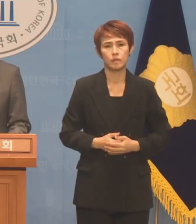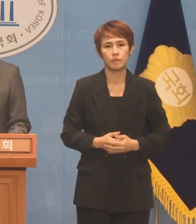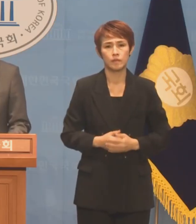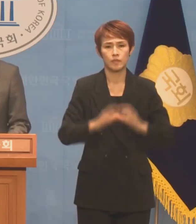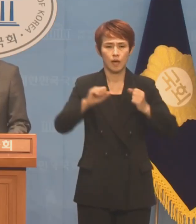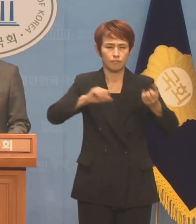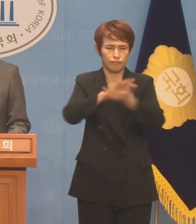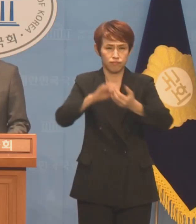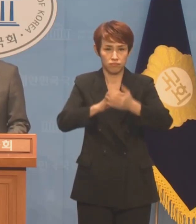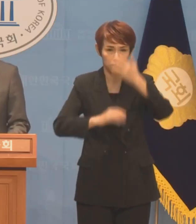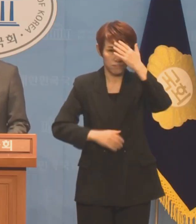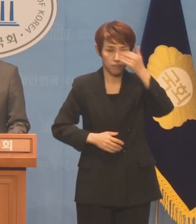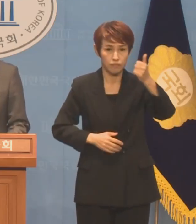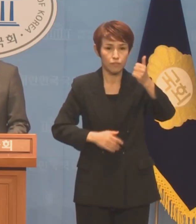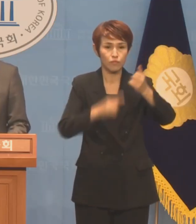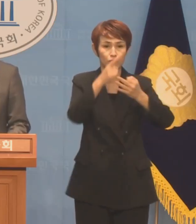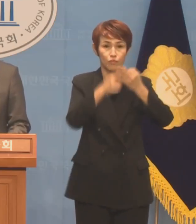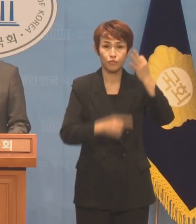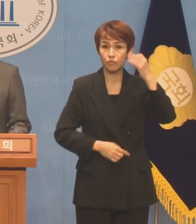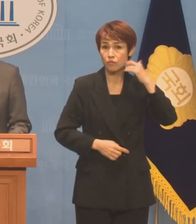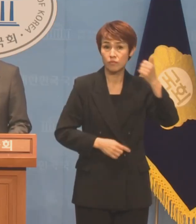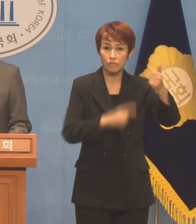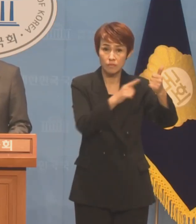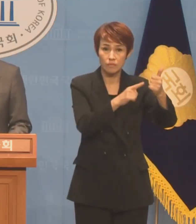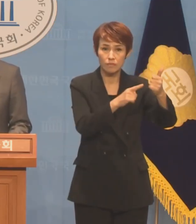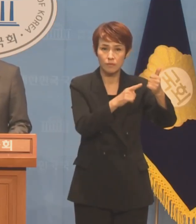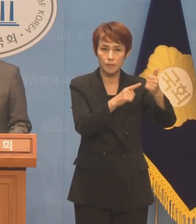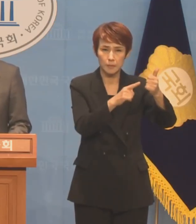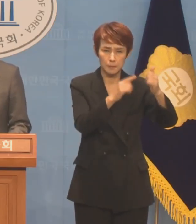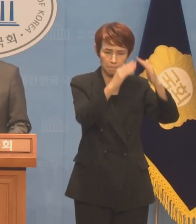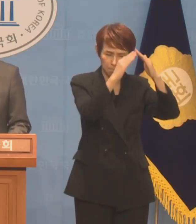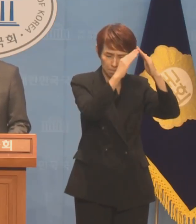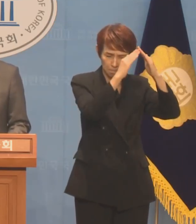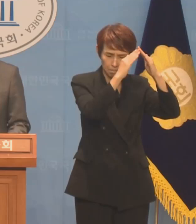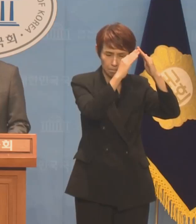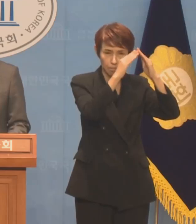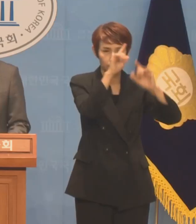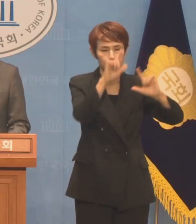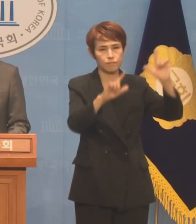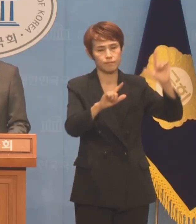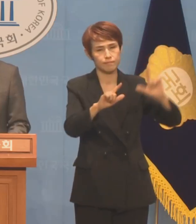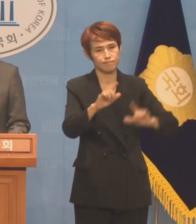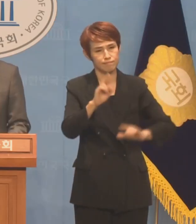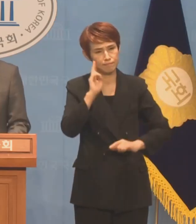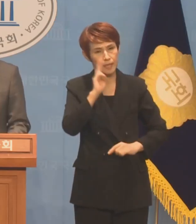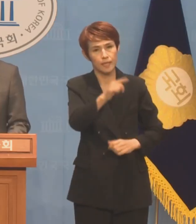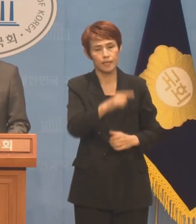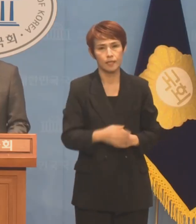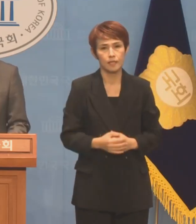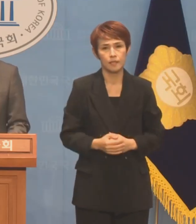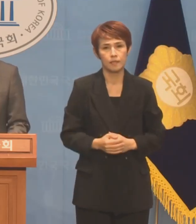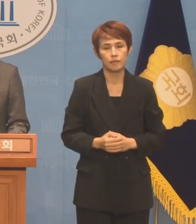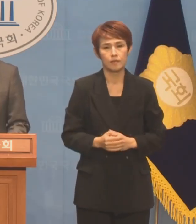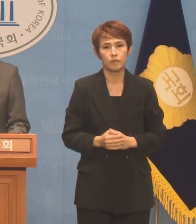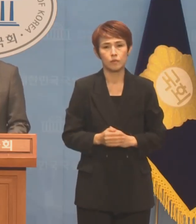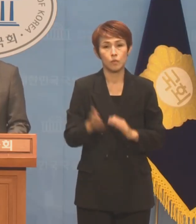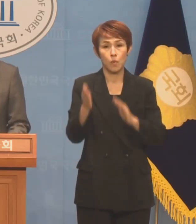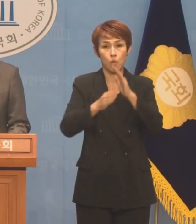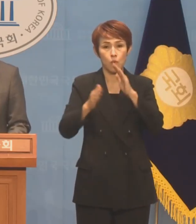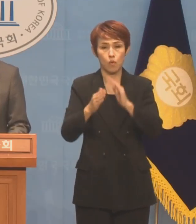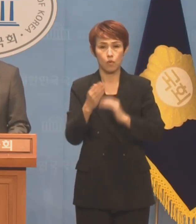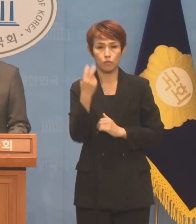내란숙의 윤석열의 비열한 침대 축구가 정말 가관입니다. 공조본의 출석